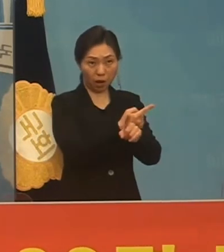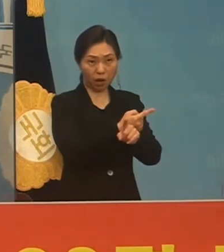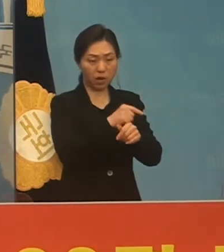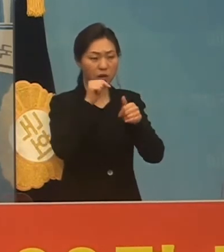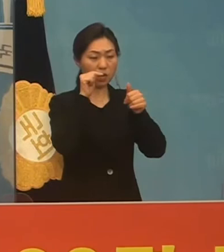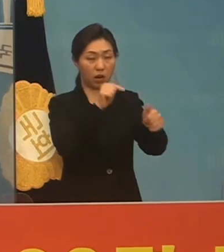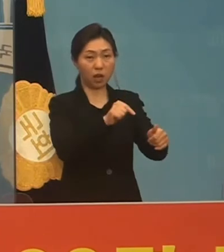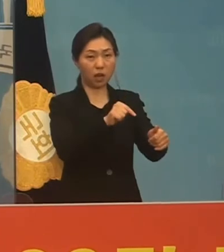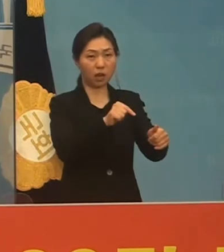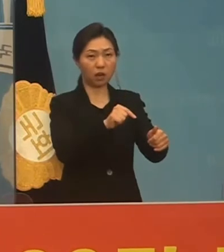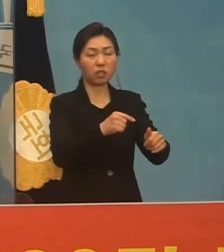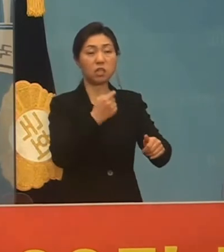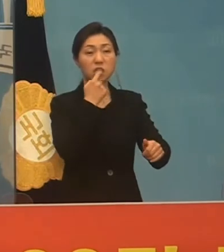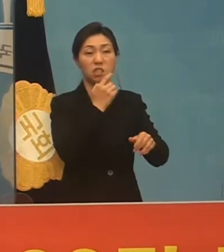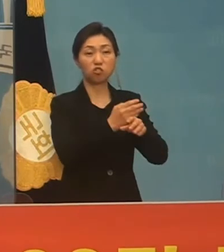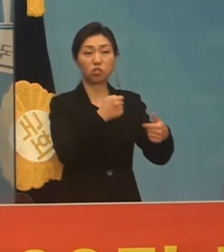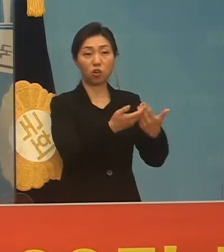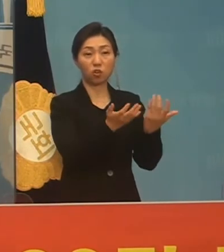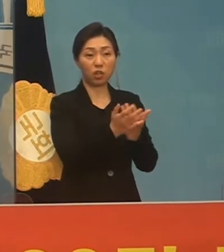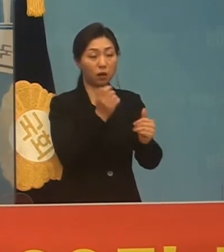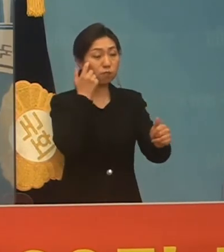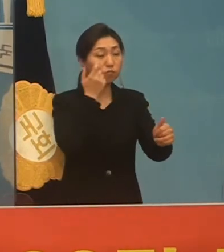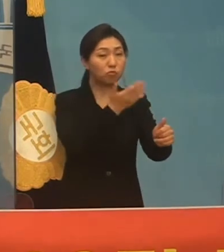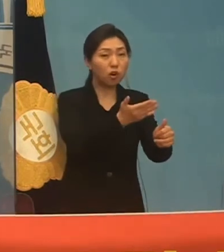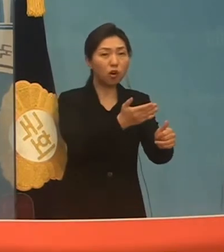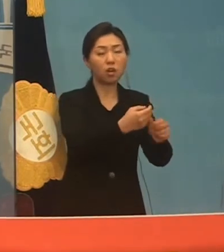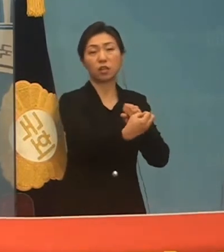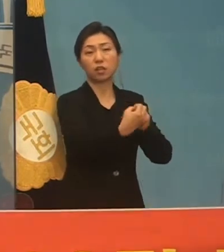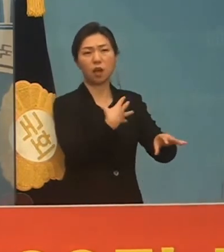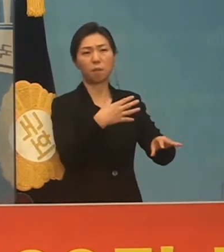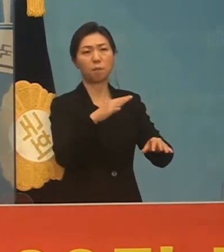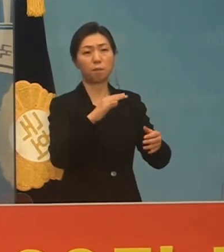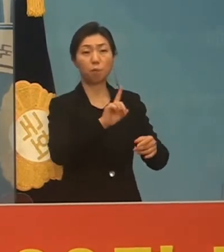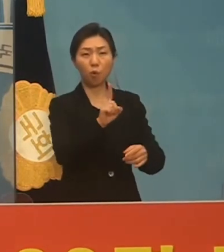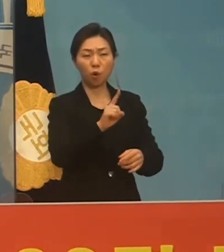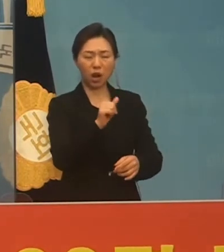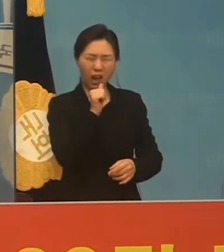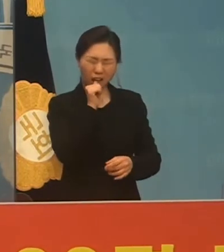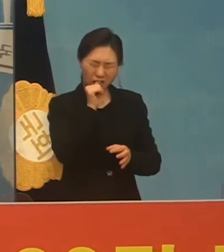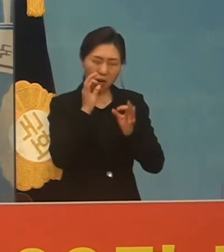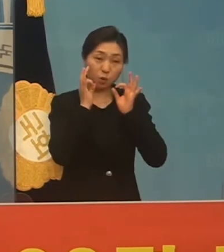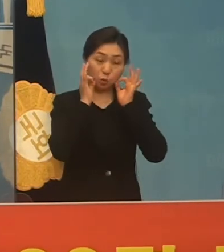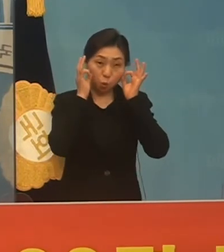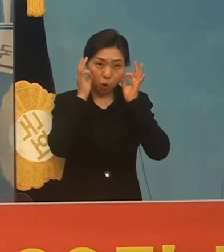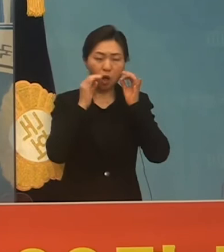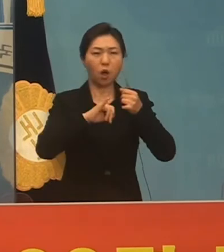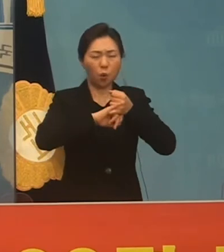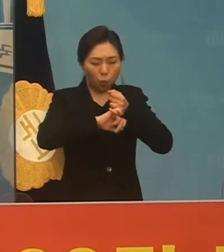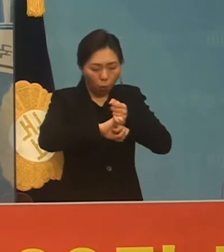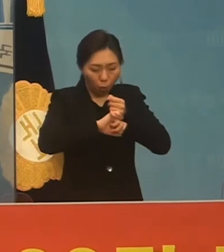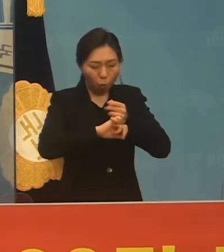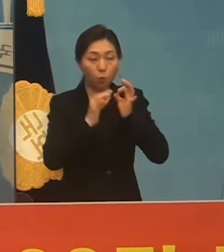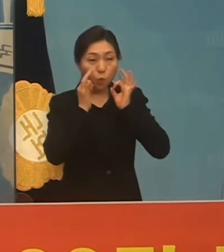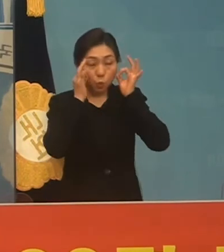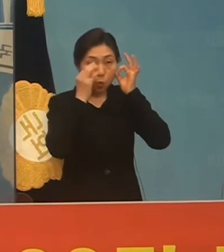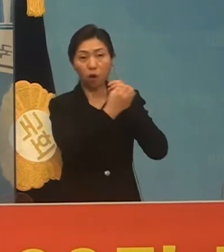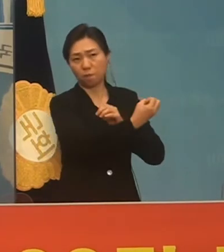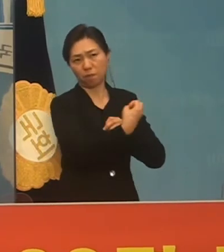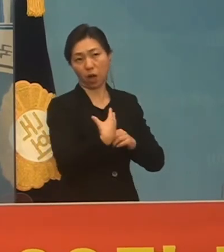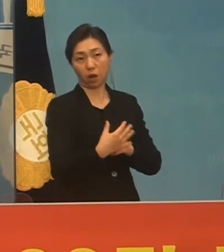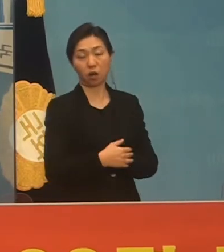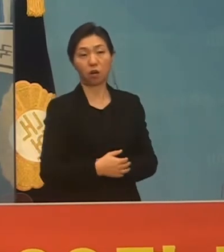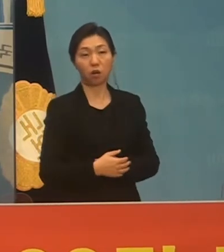의원의 질의에 반드시 그렇게 하도록 최선의 노력을 다하겠다라고 대국민 앞에 약속한 것입니다.